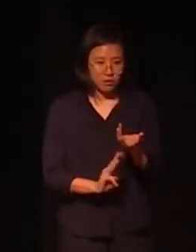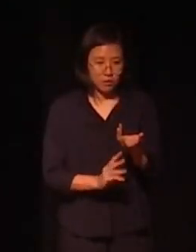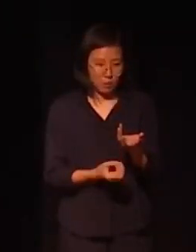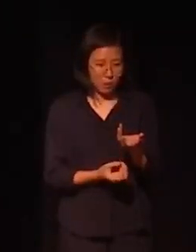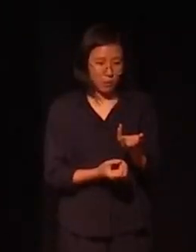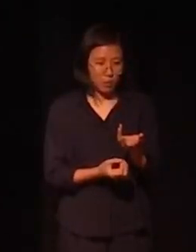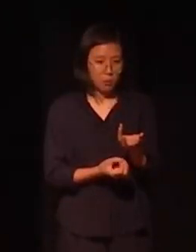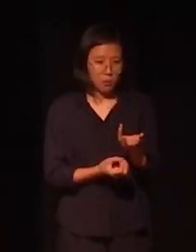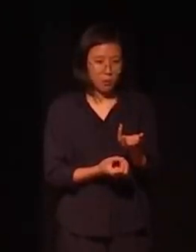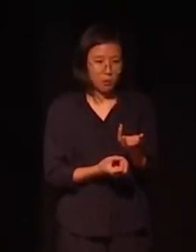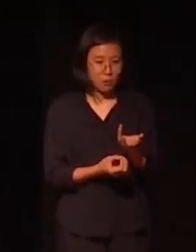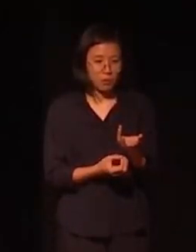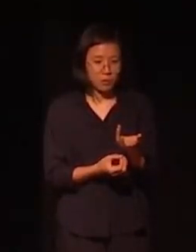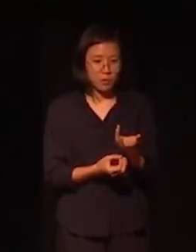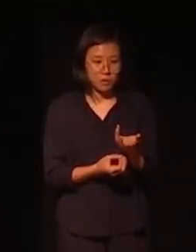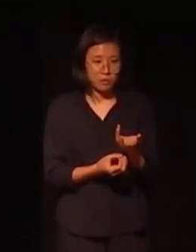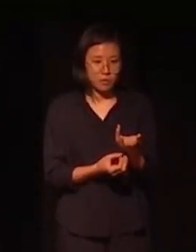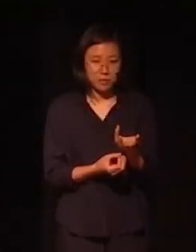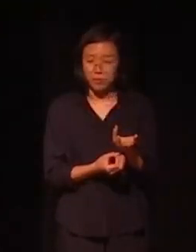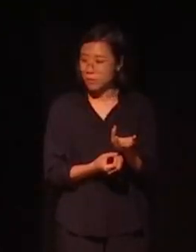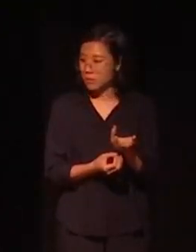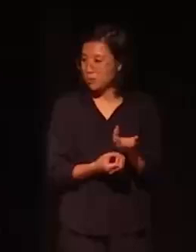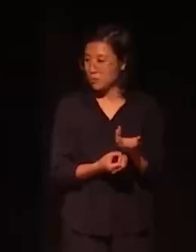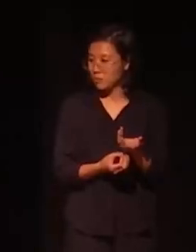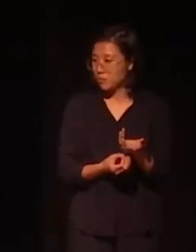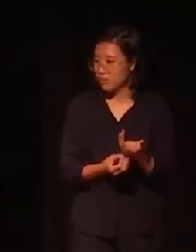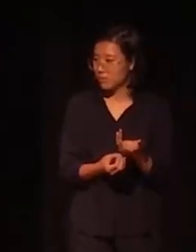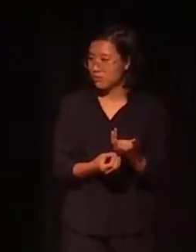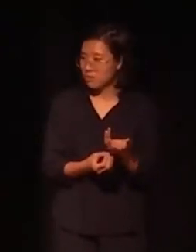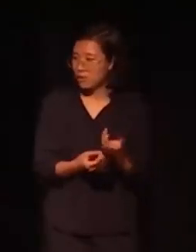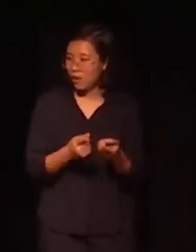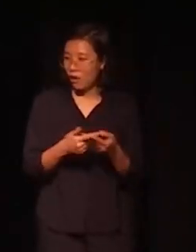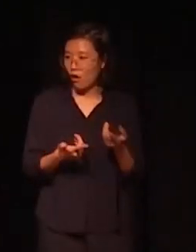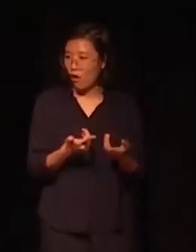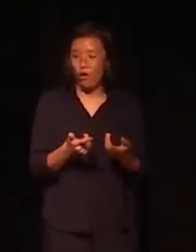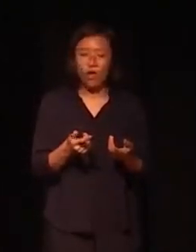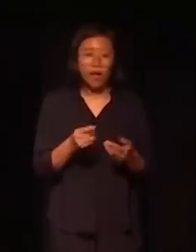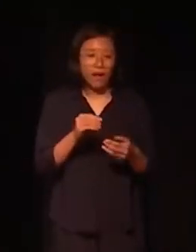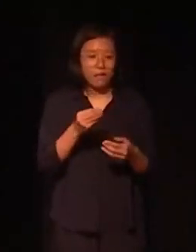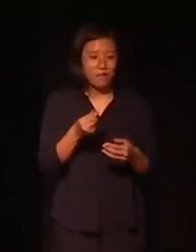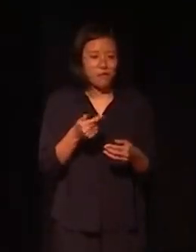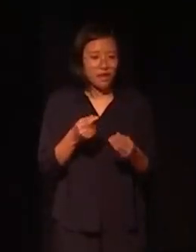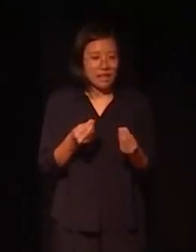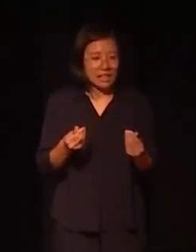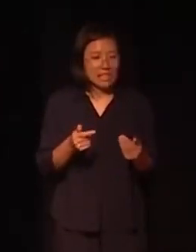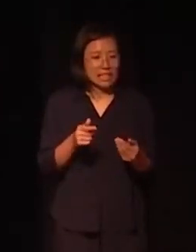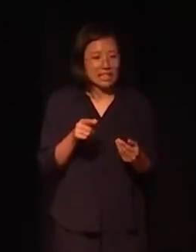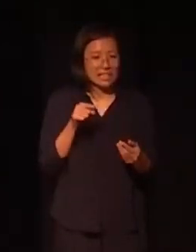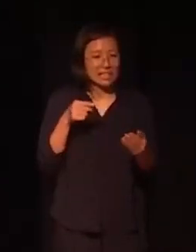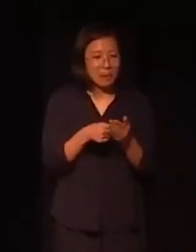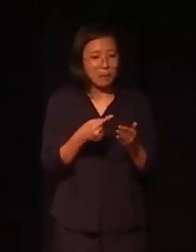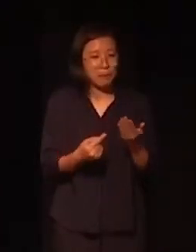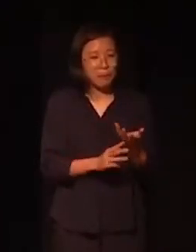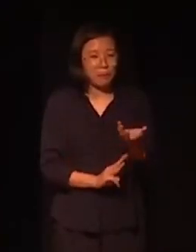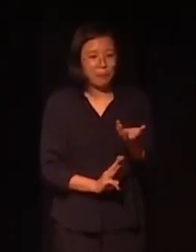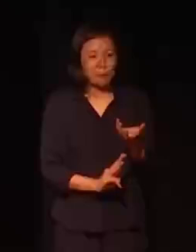method. You can steam with rice flour, which means 粉蒸. If you steam it dry, then